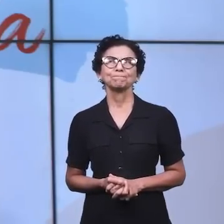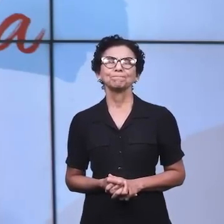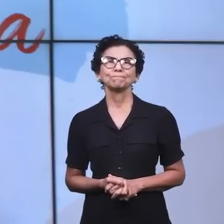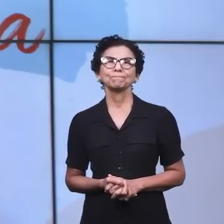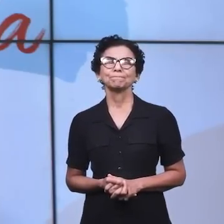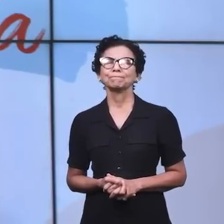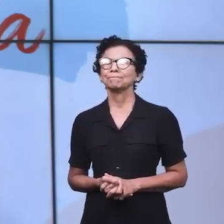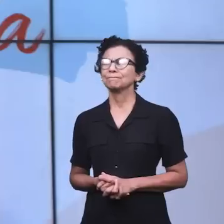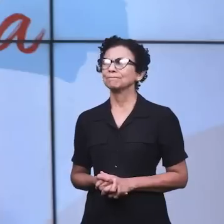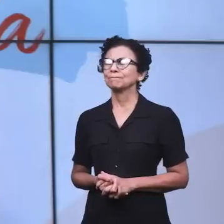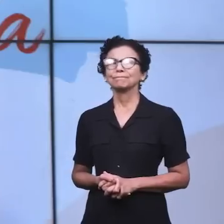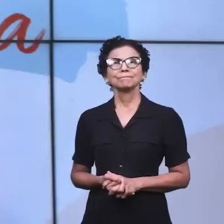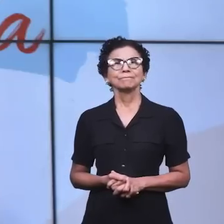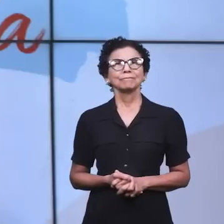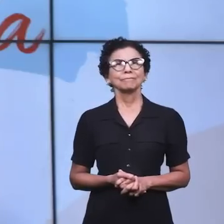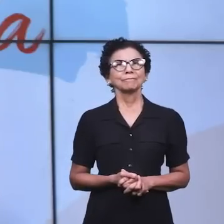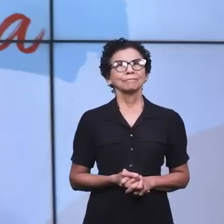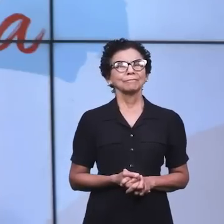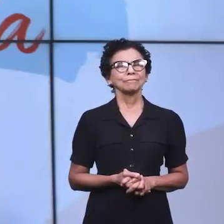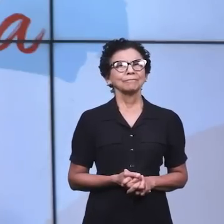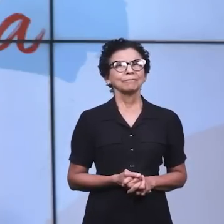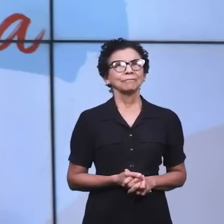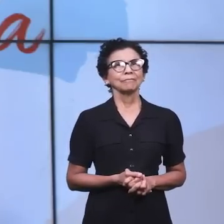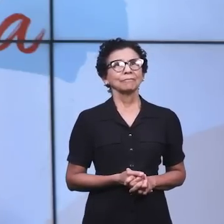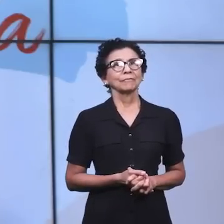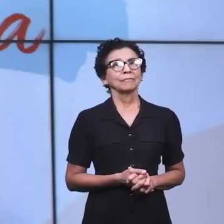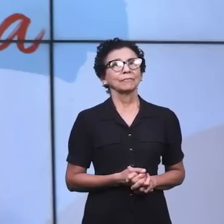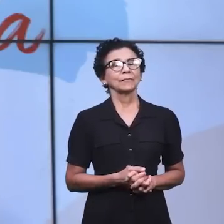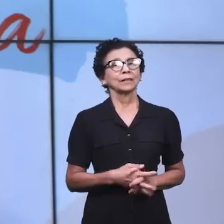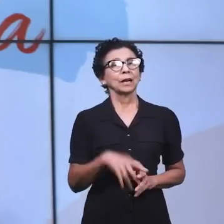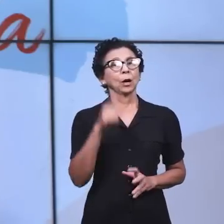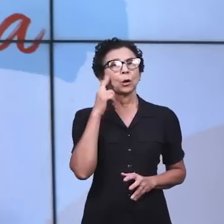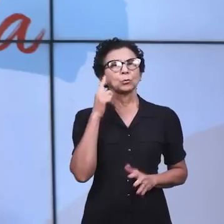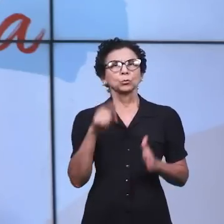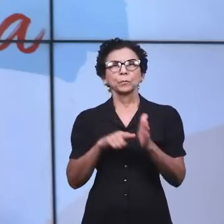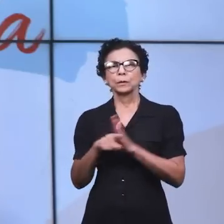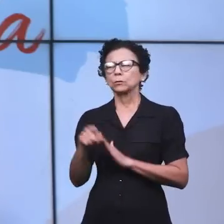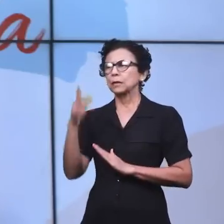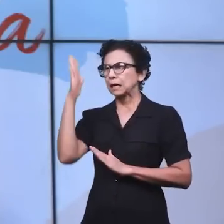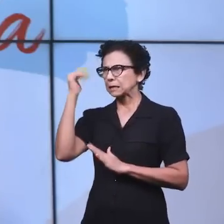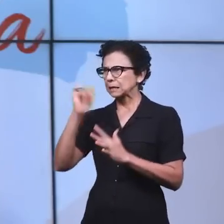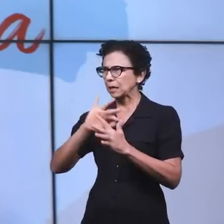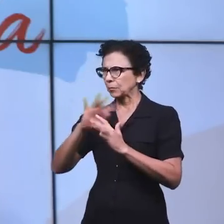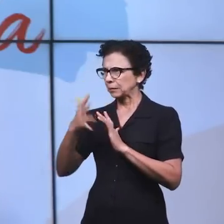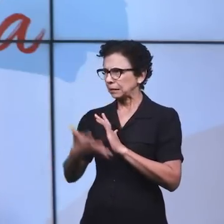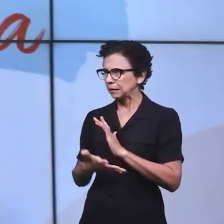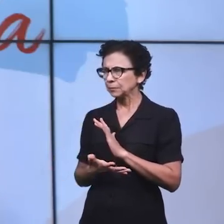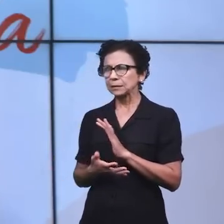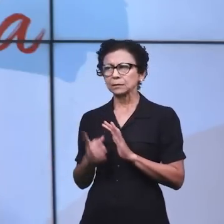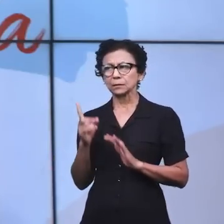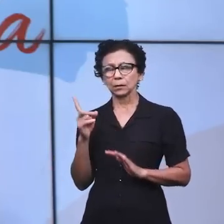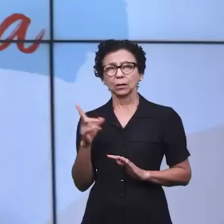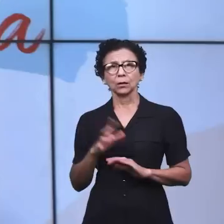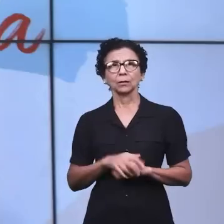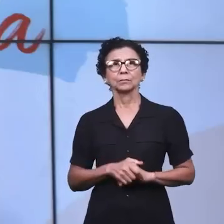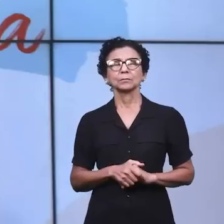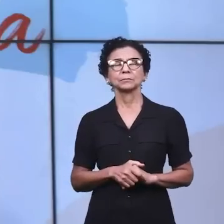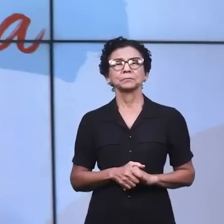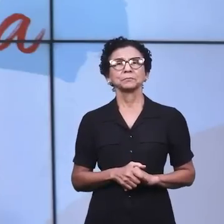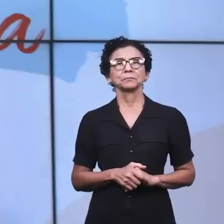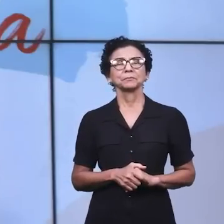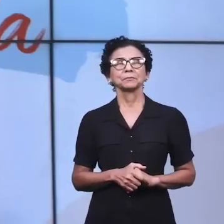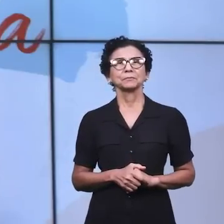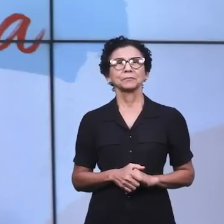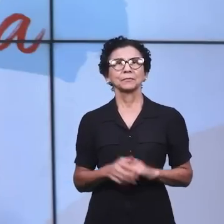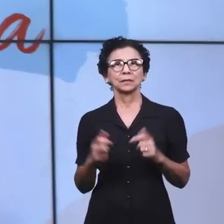você sabe Libras? Esse aqui é o sinal de Libras, ó, a mão de lado, e você vai contornar, né? Esse